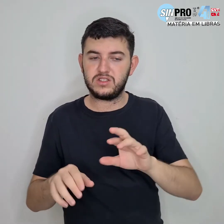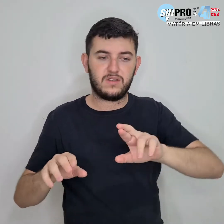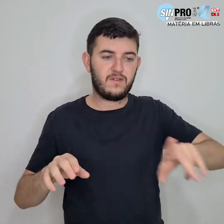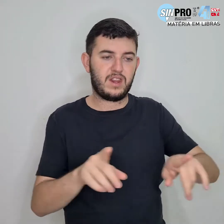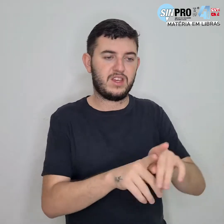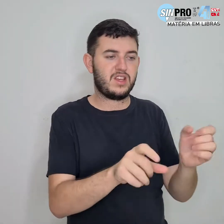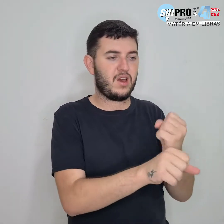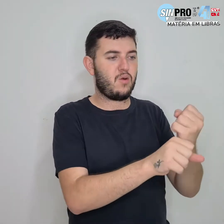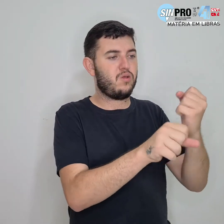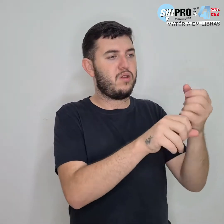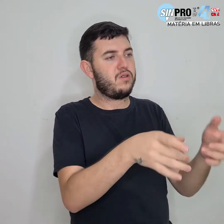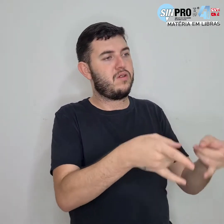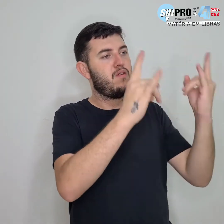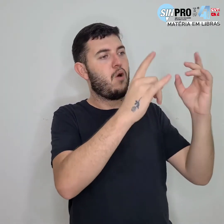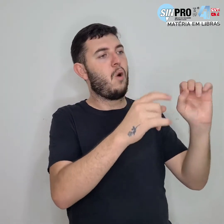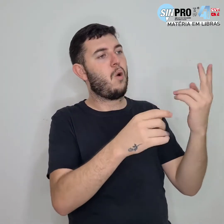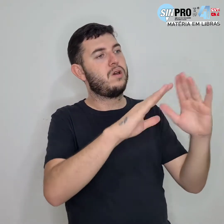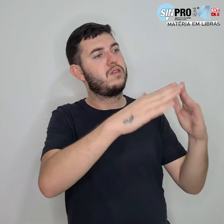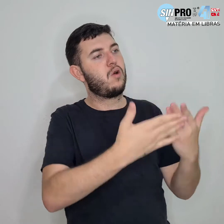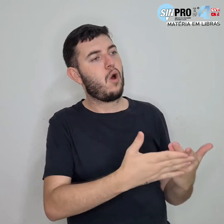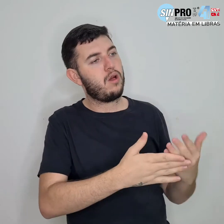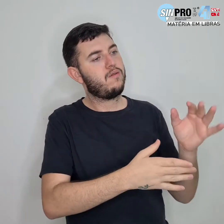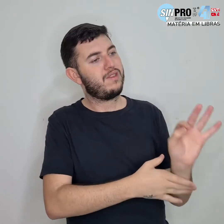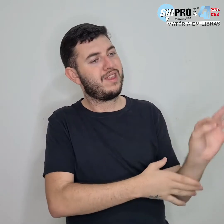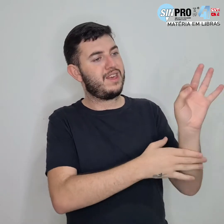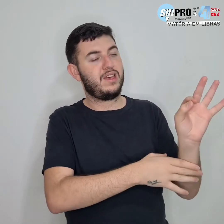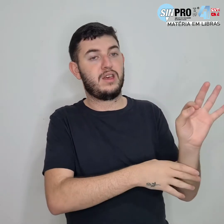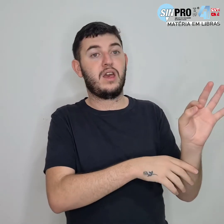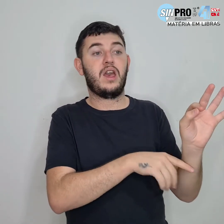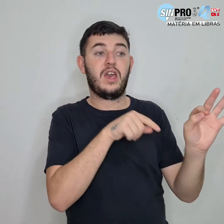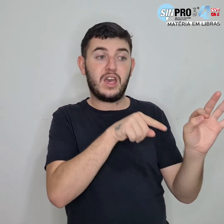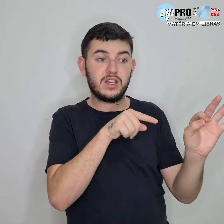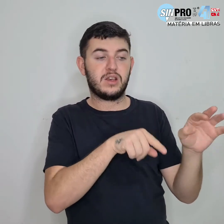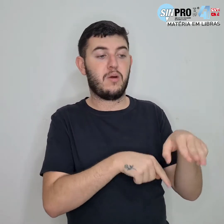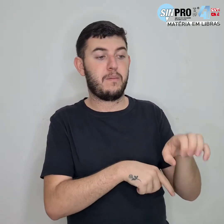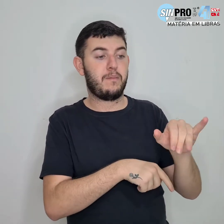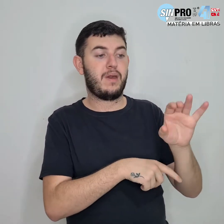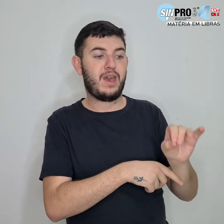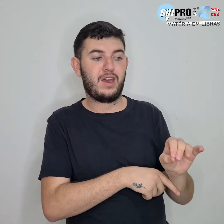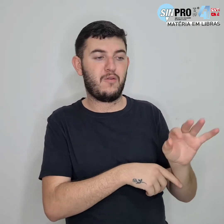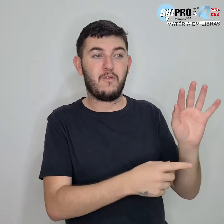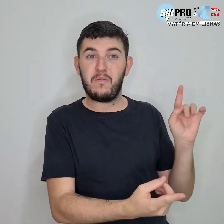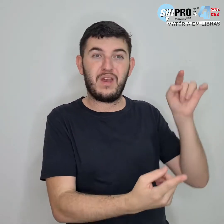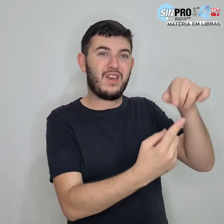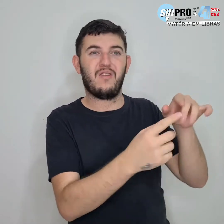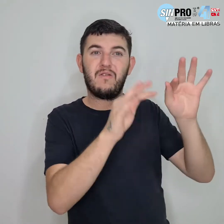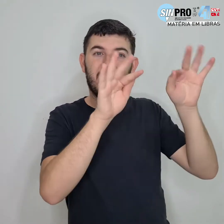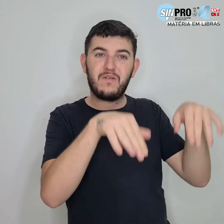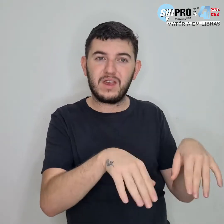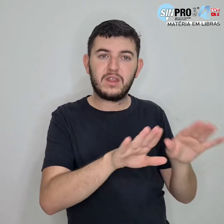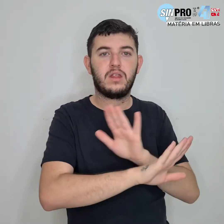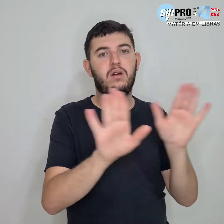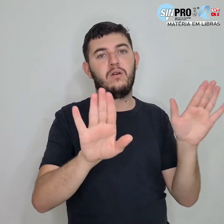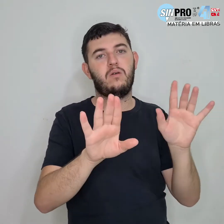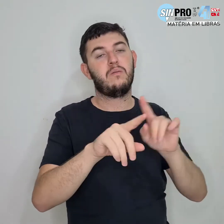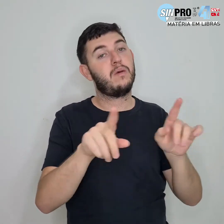escolas. Esses são meios e não fins. O objetivo do Estado seria melhor atendimento por um mercado